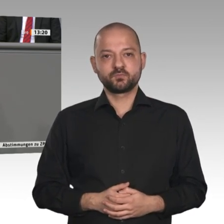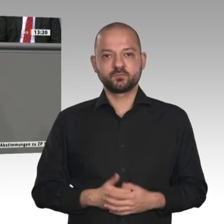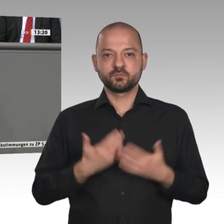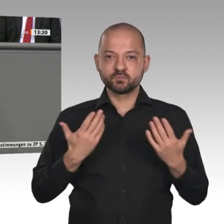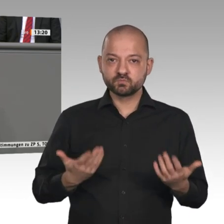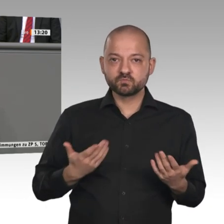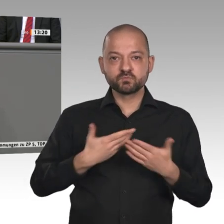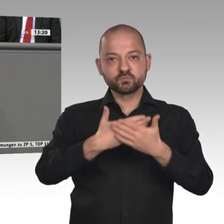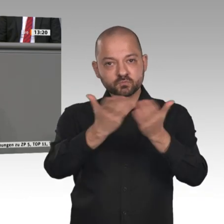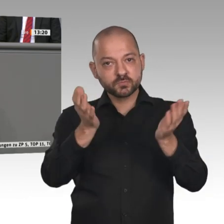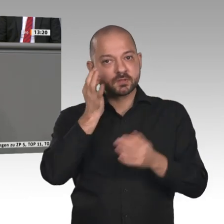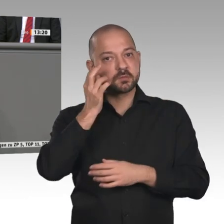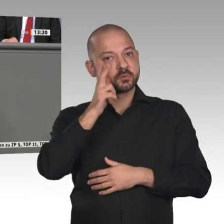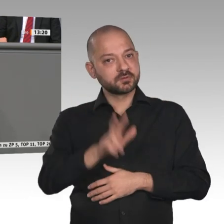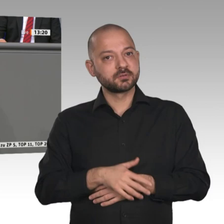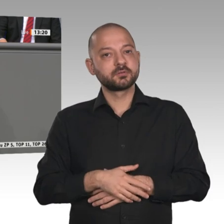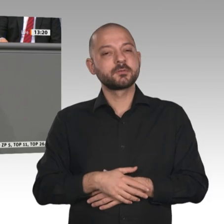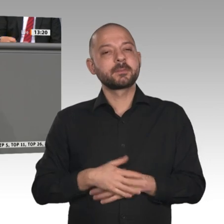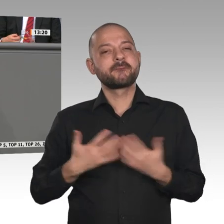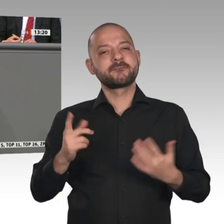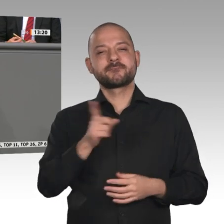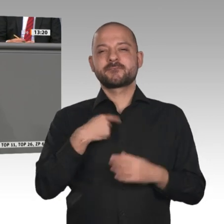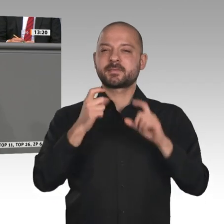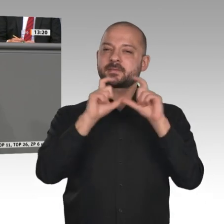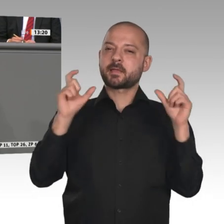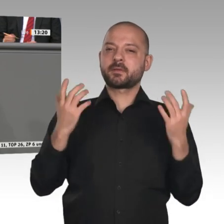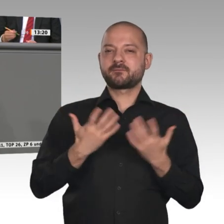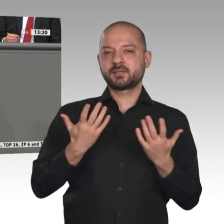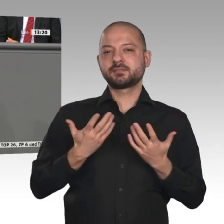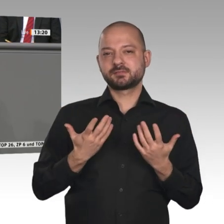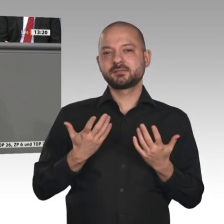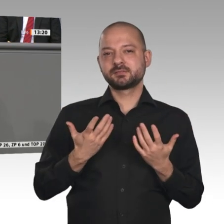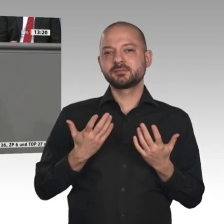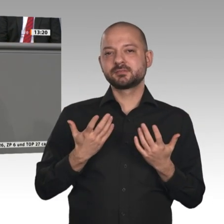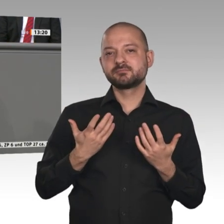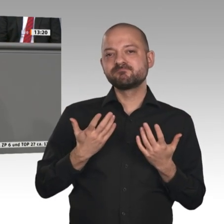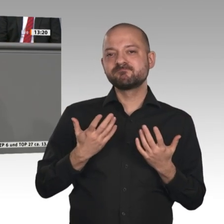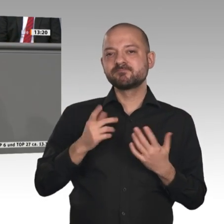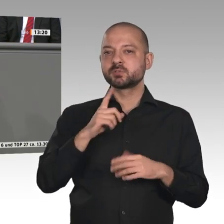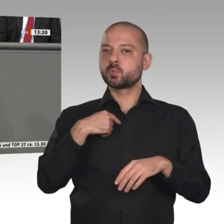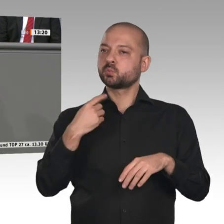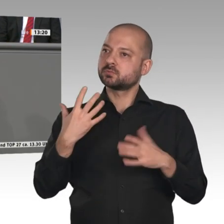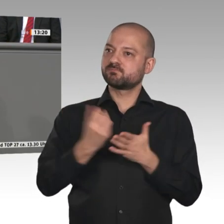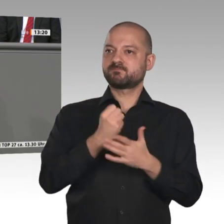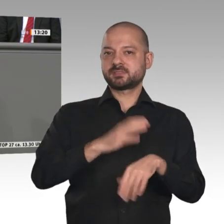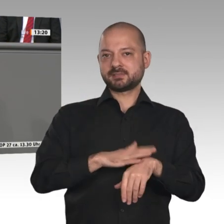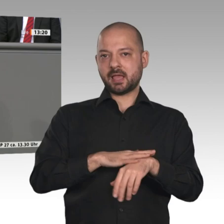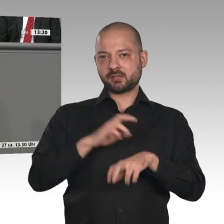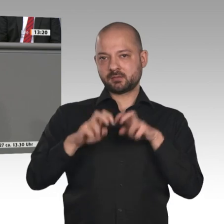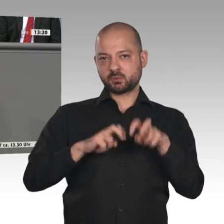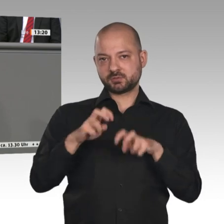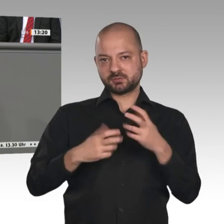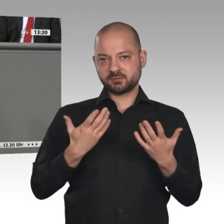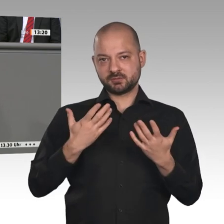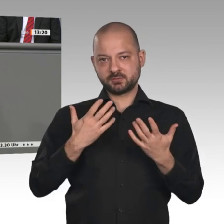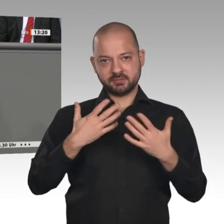für das öffentliche Gespräch darüber, was dazugehören bedeutet und wie gutes Zusammenleben gelingen kann. Nur so schaffen wir die Basis für